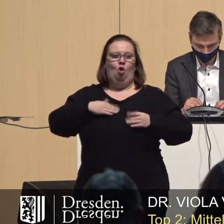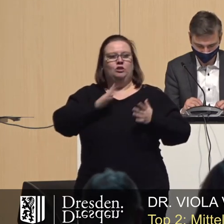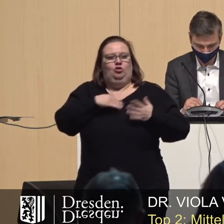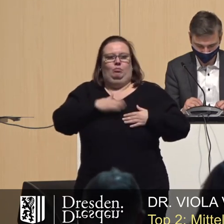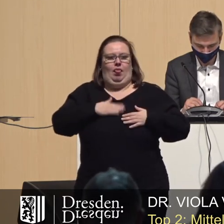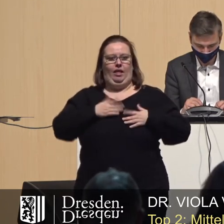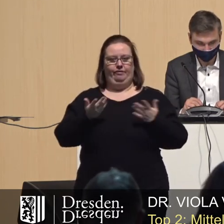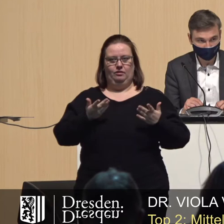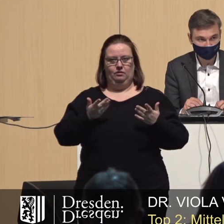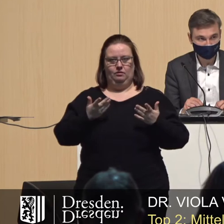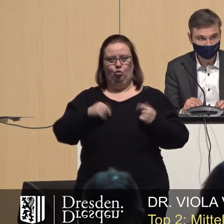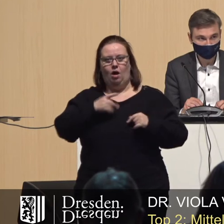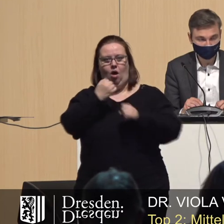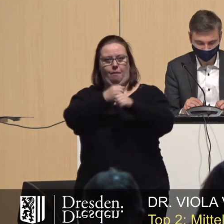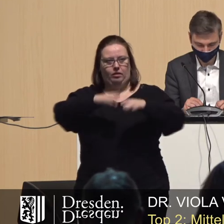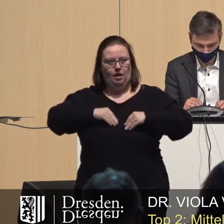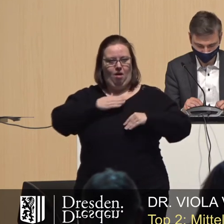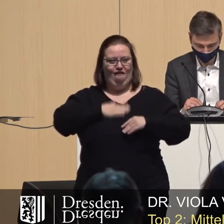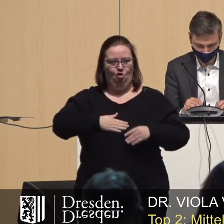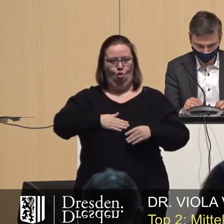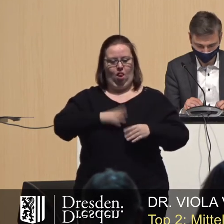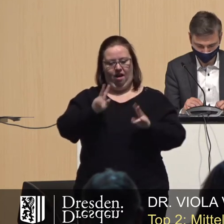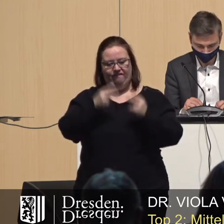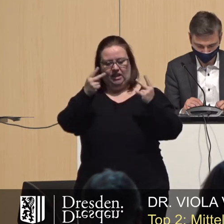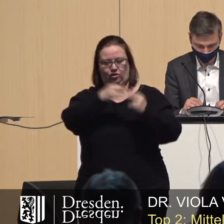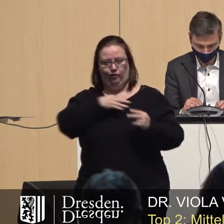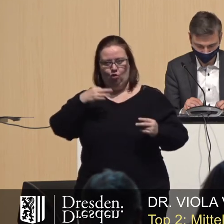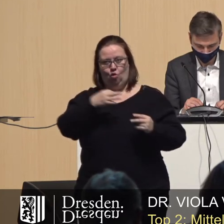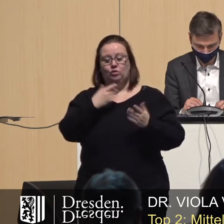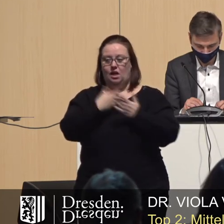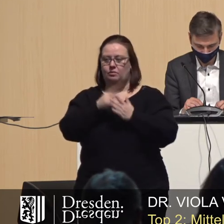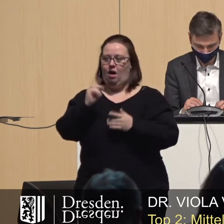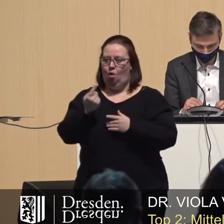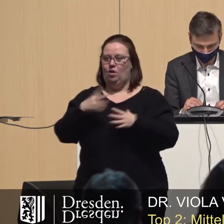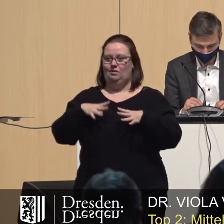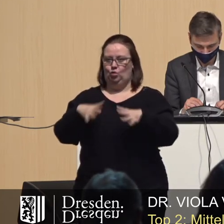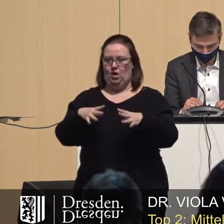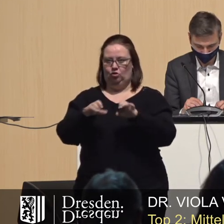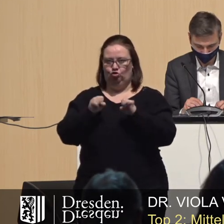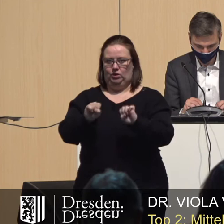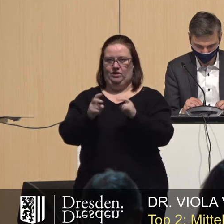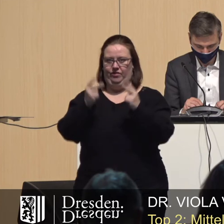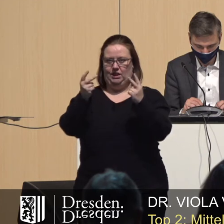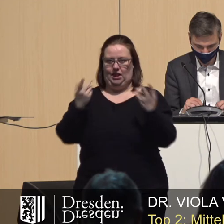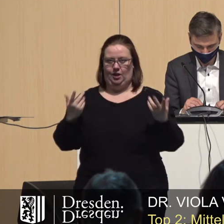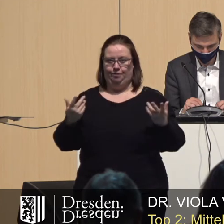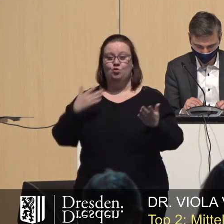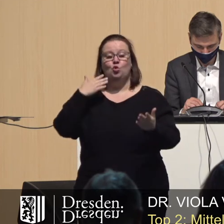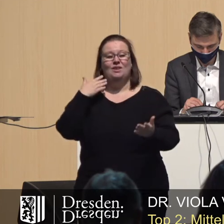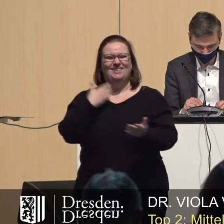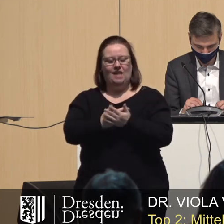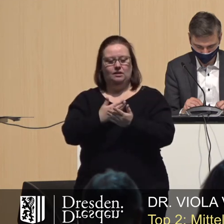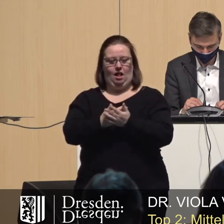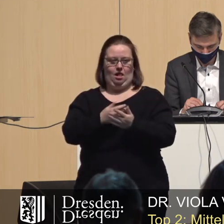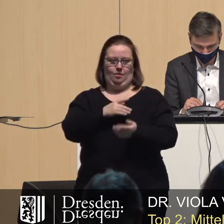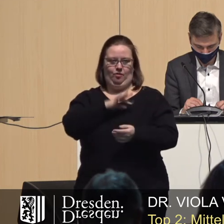ist, die das Wohl der Arbeitnehmerinnen und Arbeitnehmer im Blick haben. Und dazu gehört eben auch der Gesundheitsschutz. Schon aus diesen Gründen,